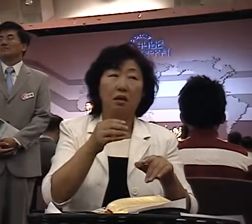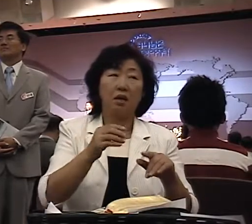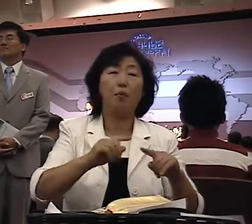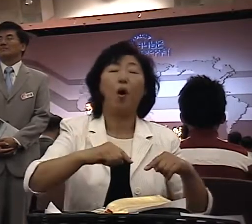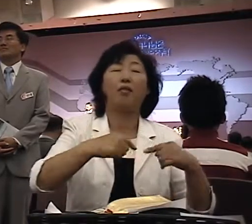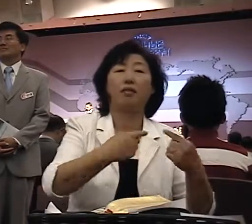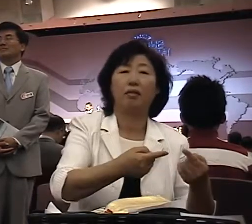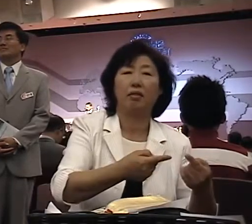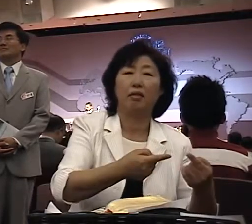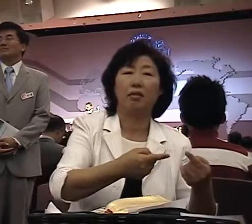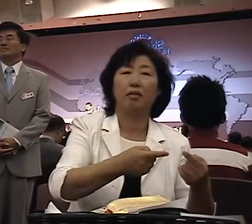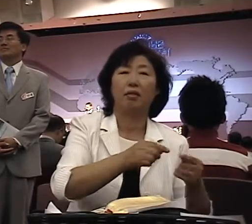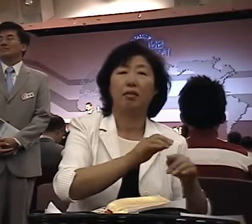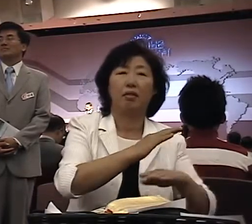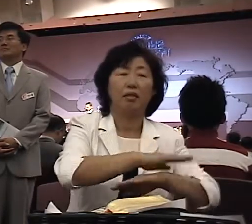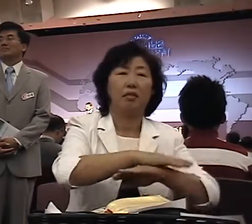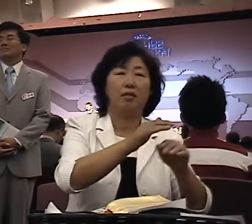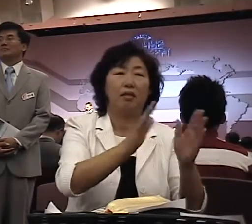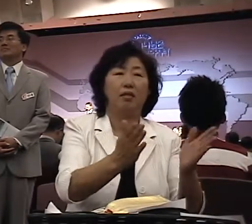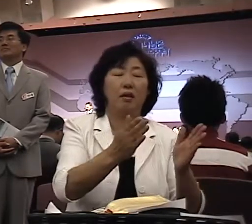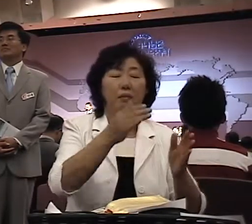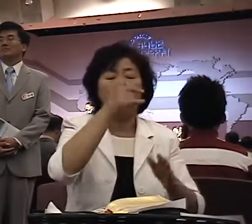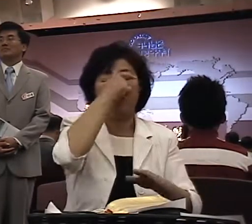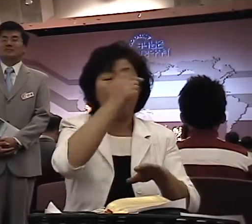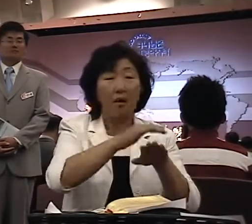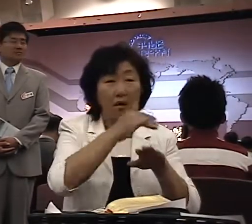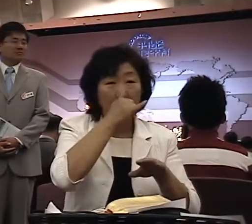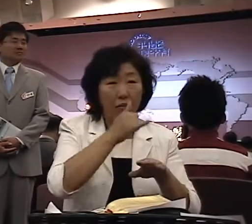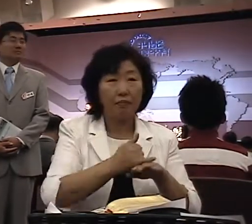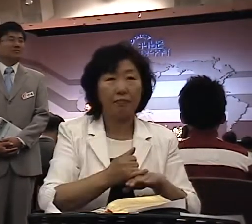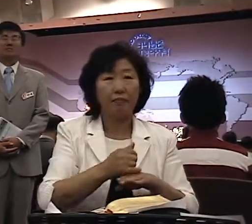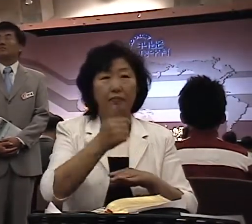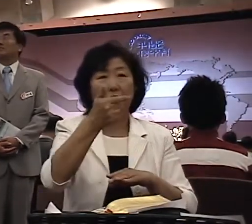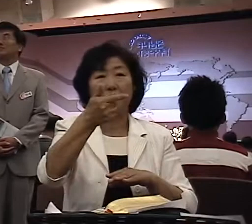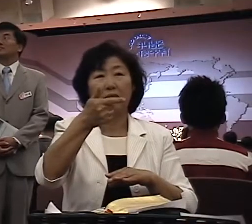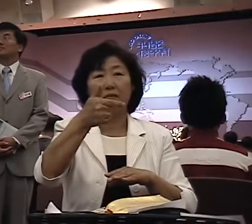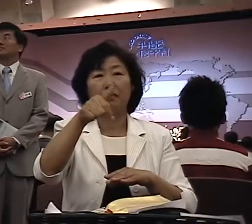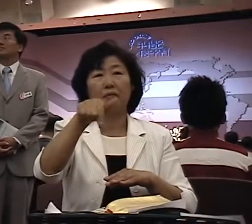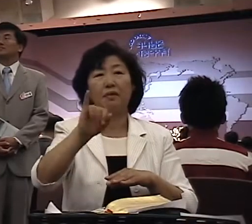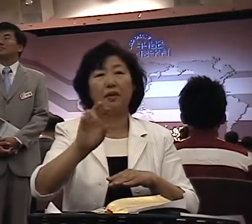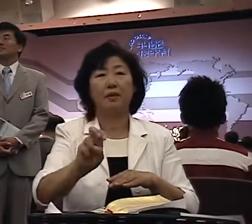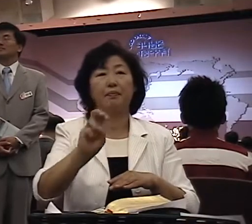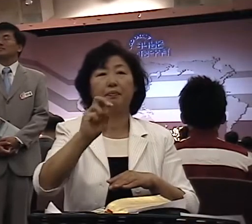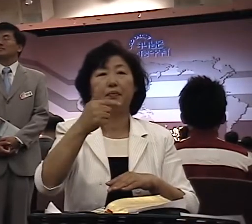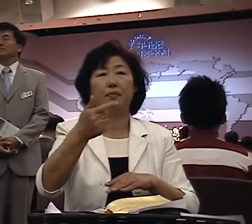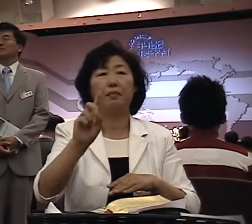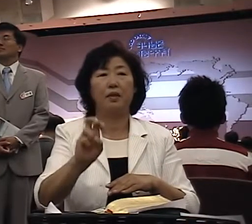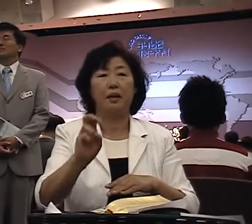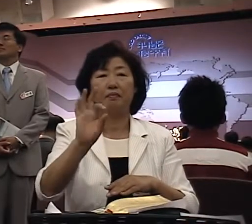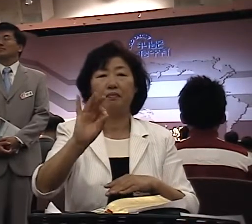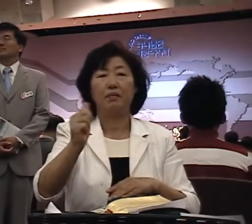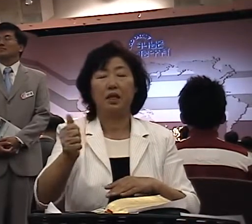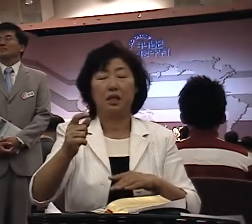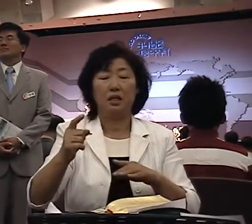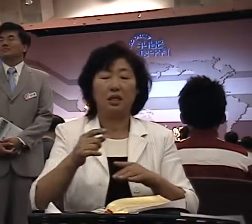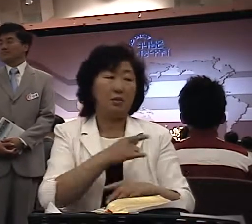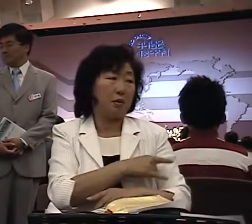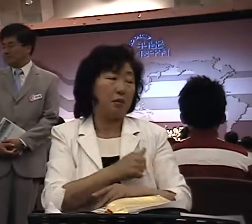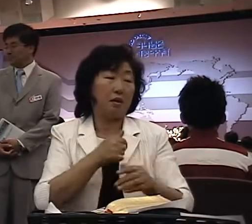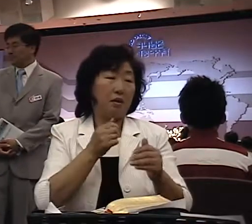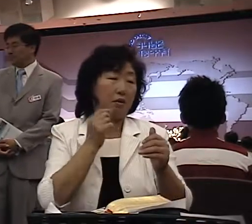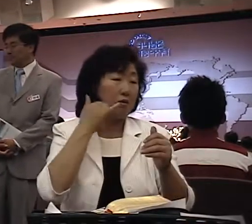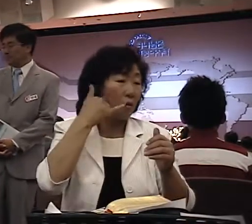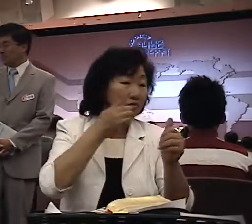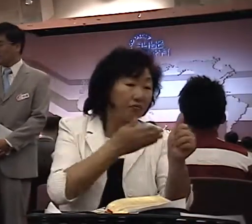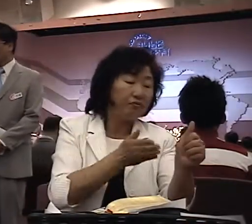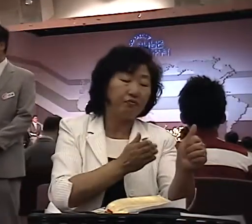있다니까 김남일 전사님께 문의하시면 잘 안내받으실 수가 있습니다. 오늘 이부 예배 처음 나오시거나 또 방문해 주시는